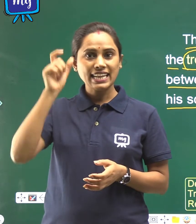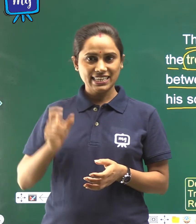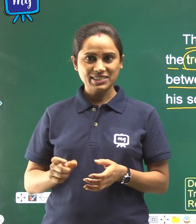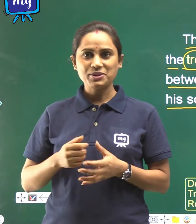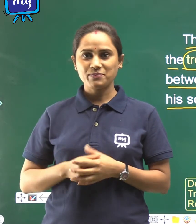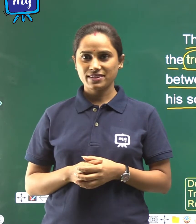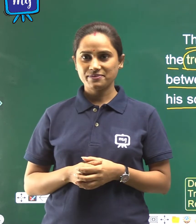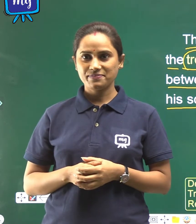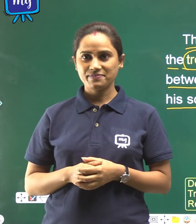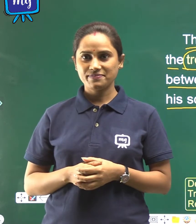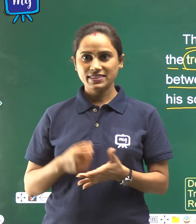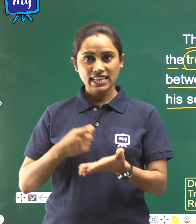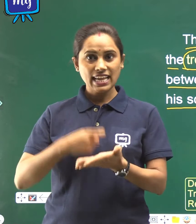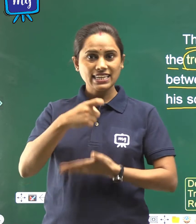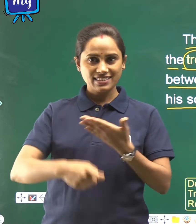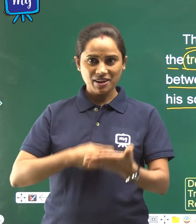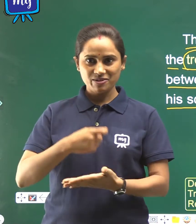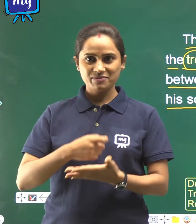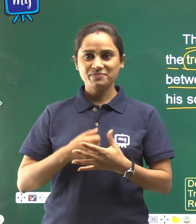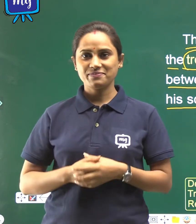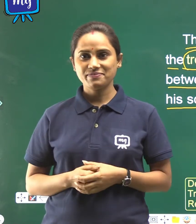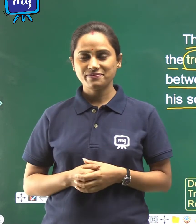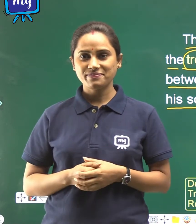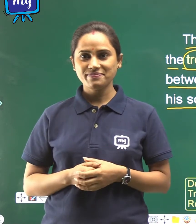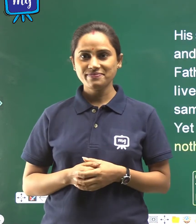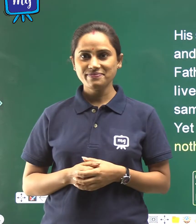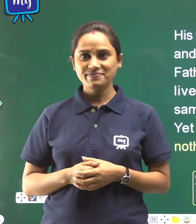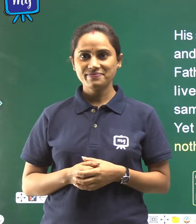Relationship, रिश्ता.